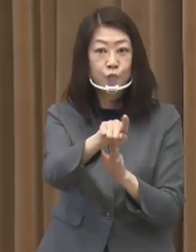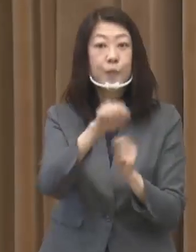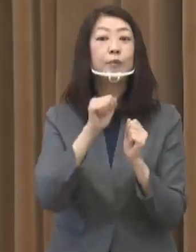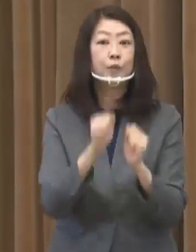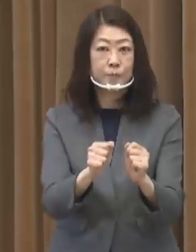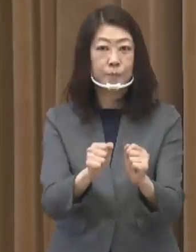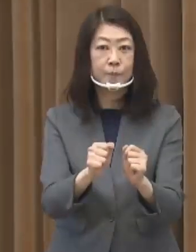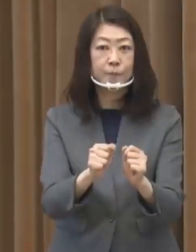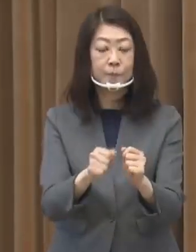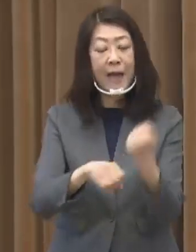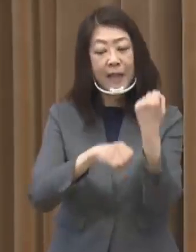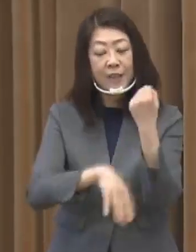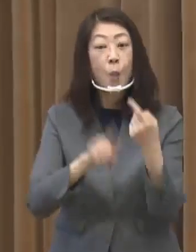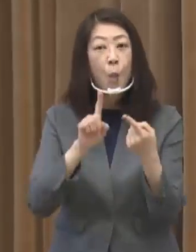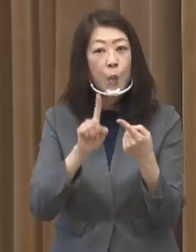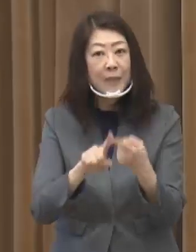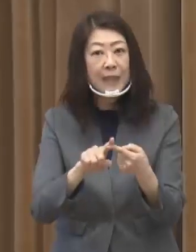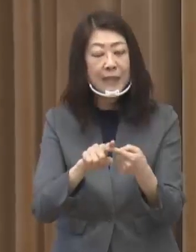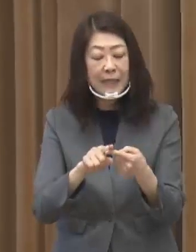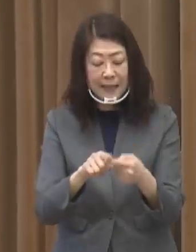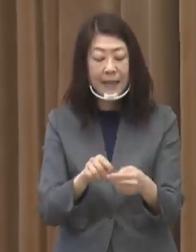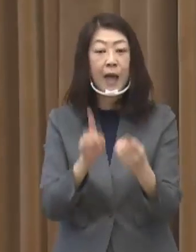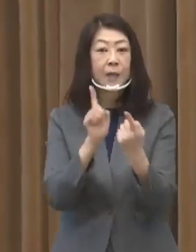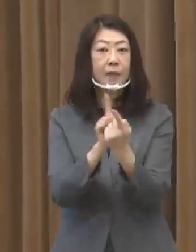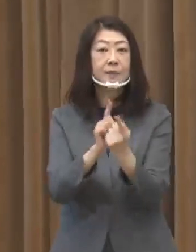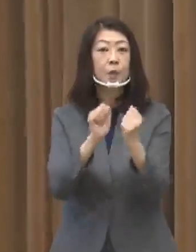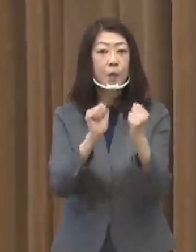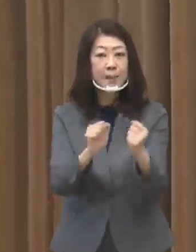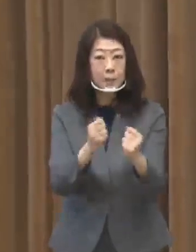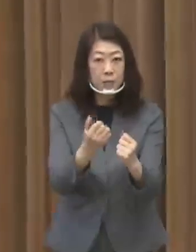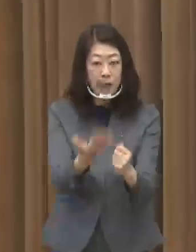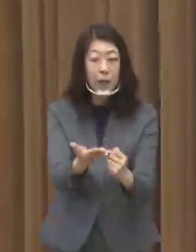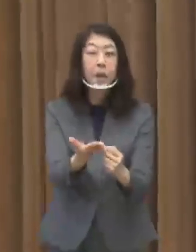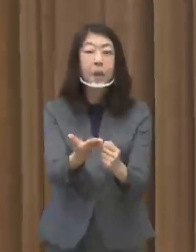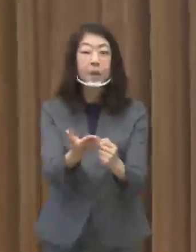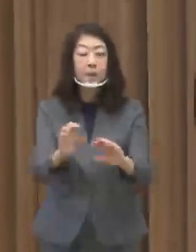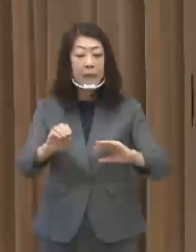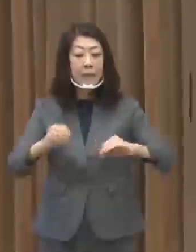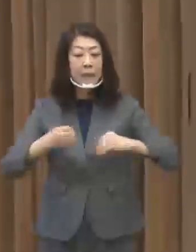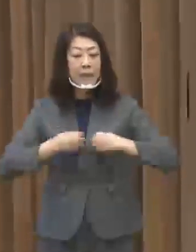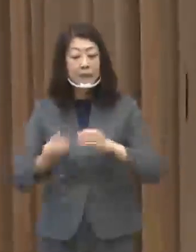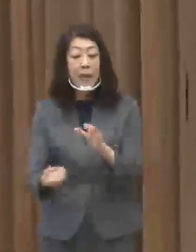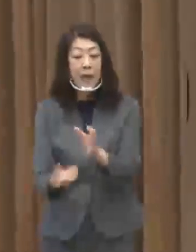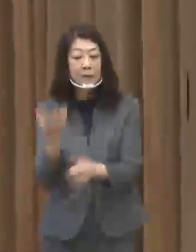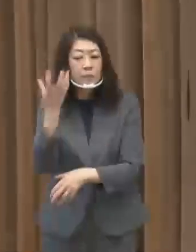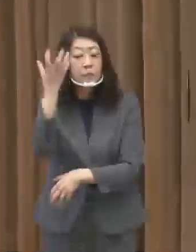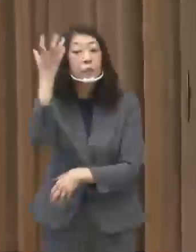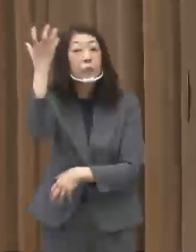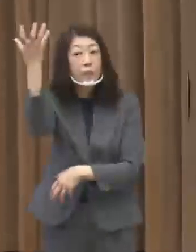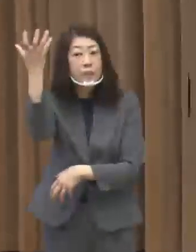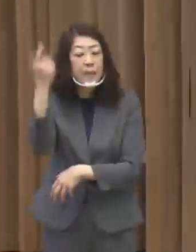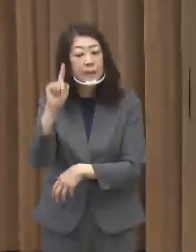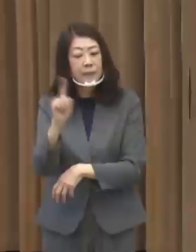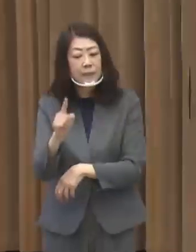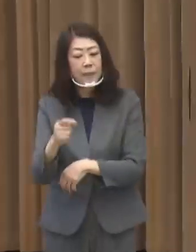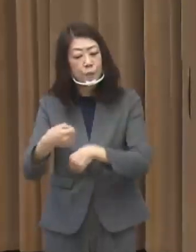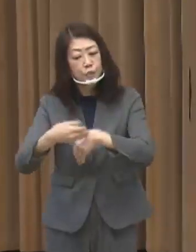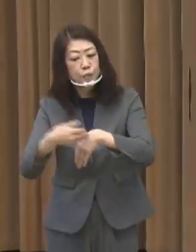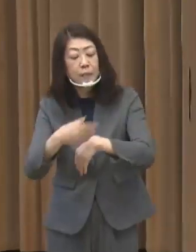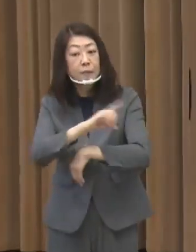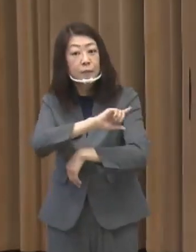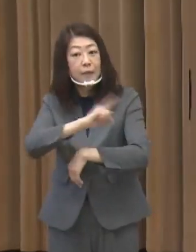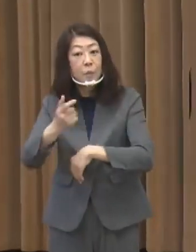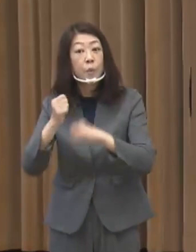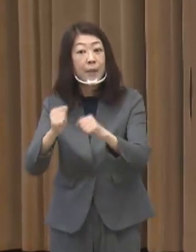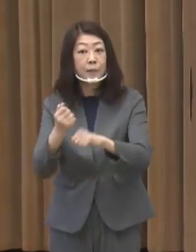基本的な感染防止対策が講じられていること、感染発生を想定したシミュレーションを実施していること、職員